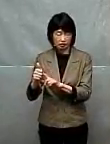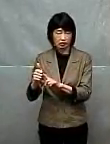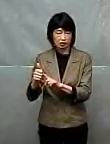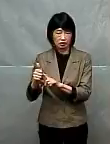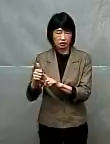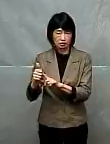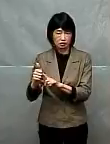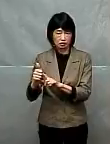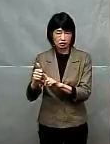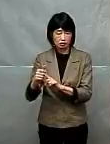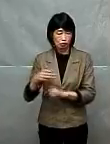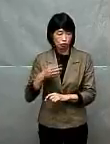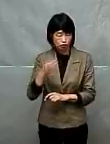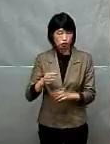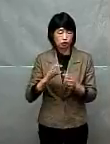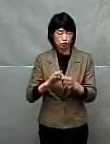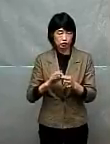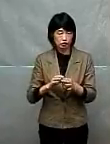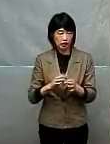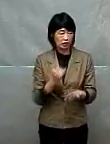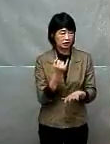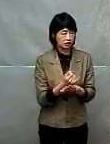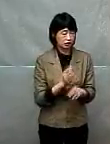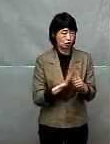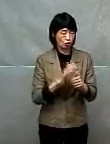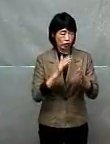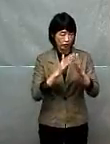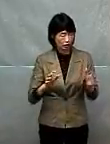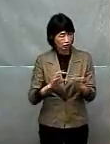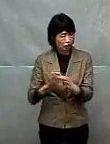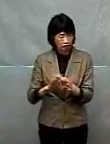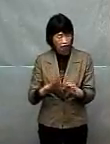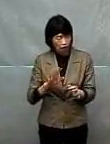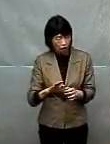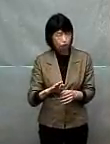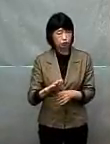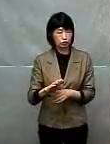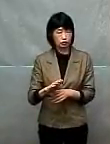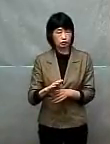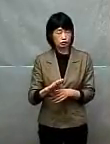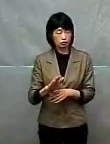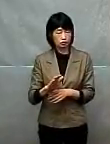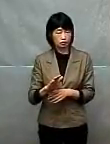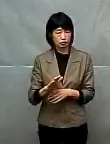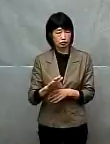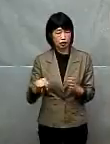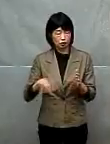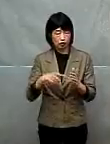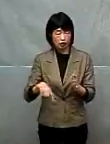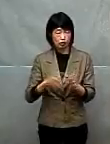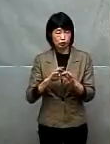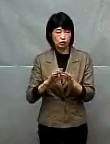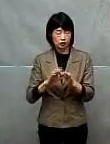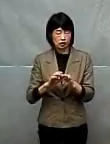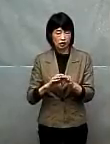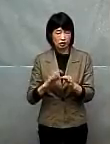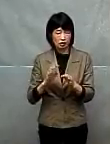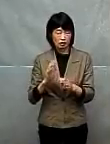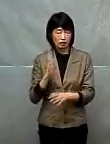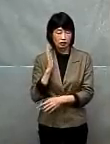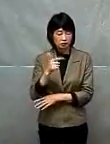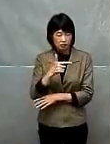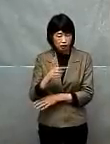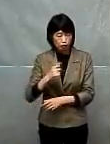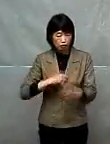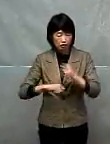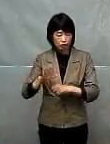の後援会が絡んでいるとされるものについて政務活動して人から支出していなければ別に問題